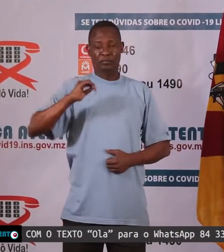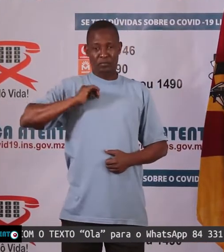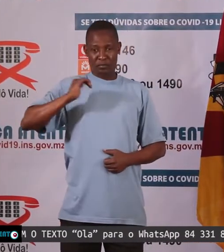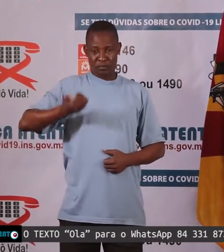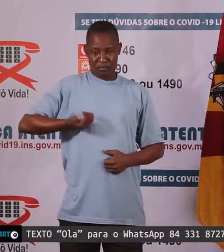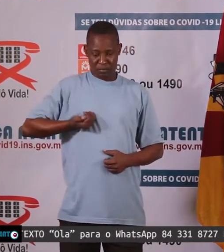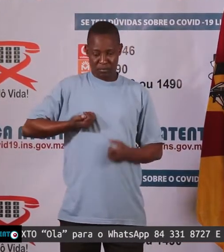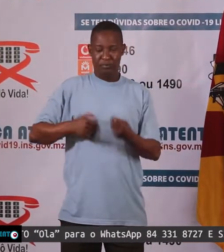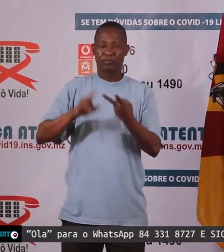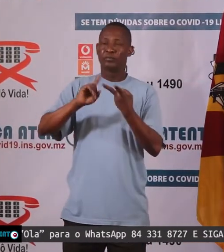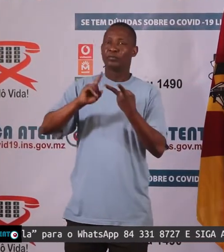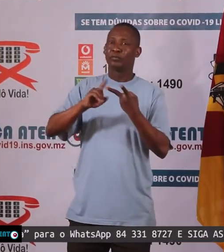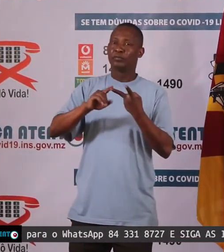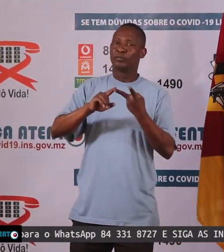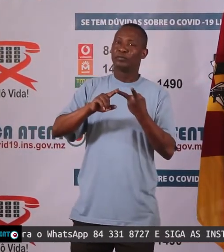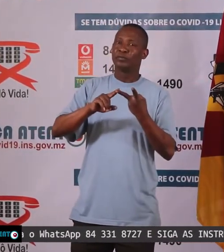2 casos